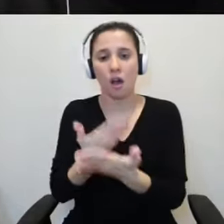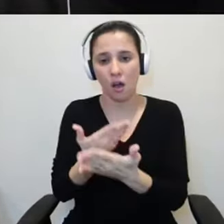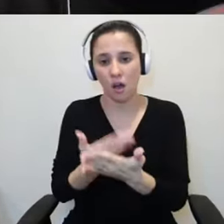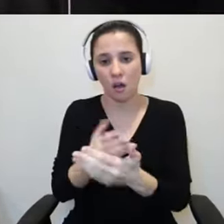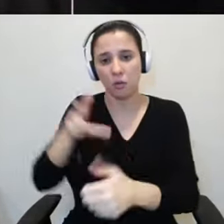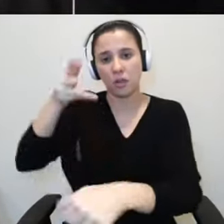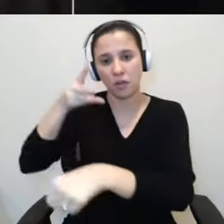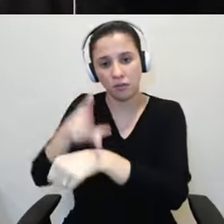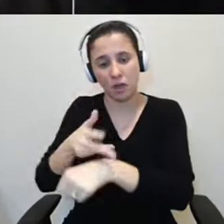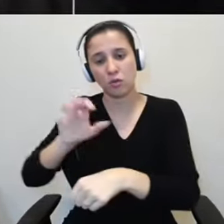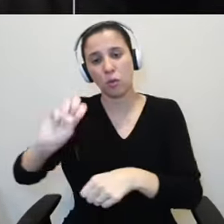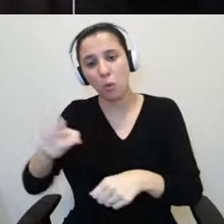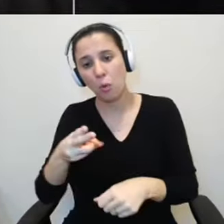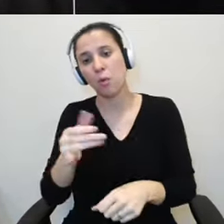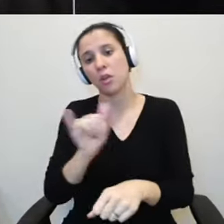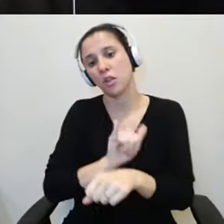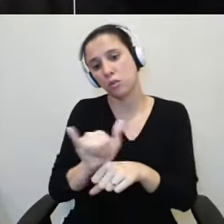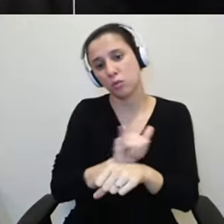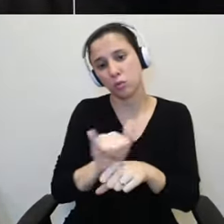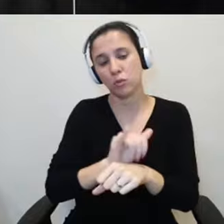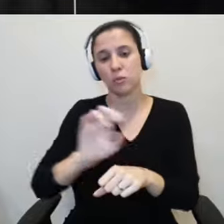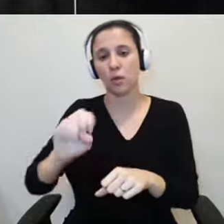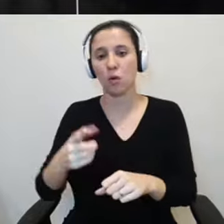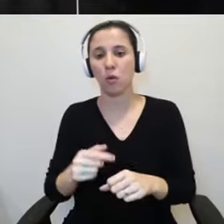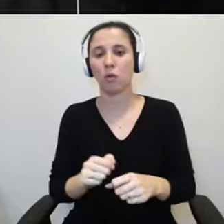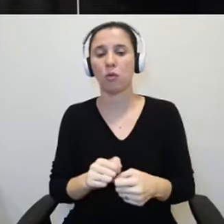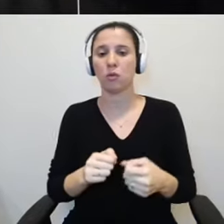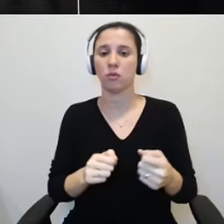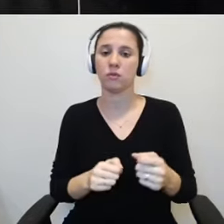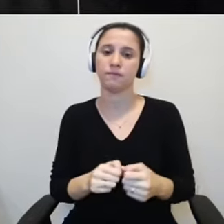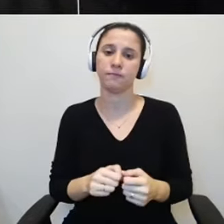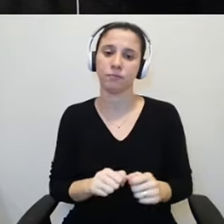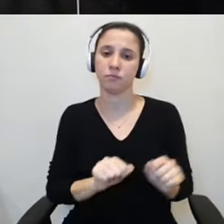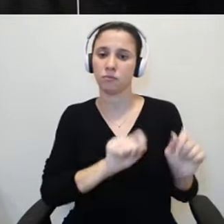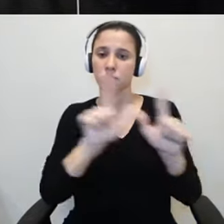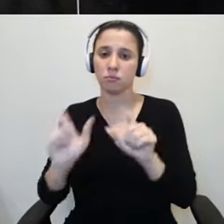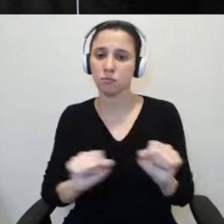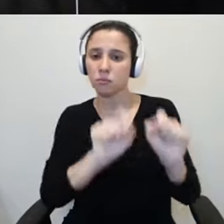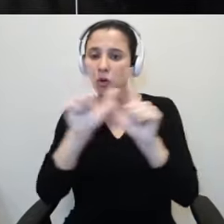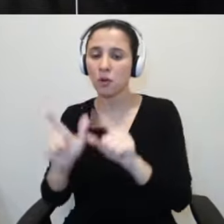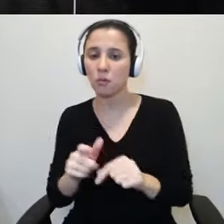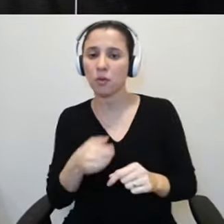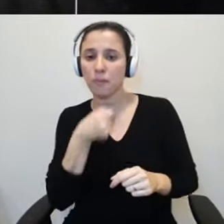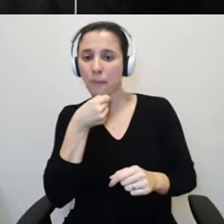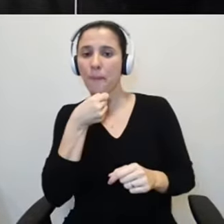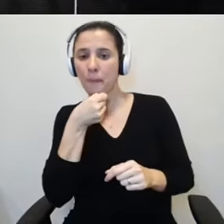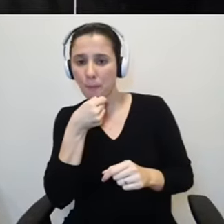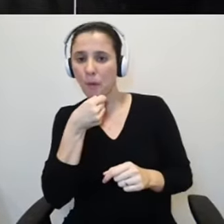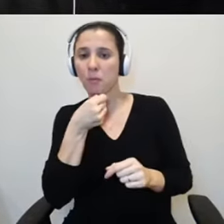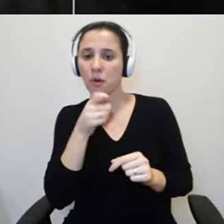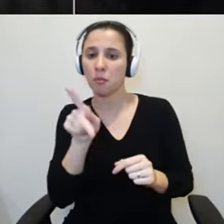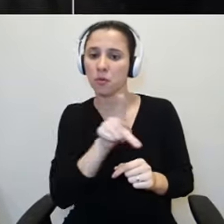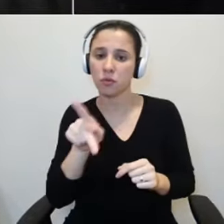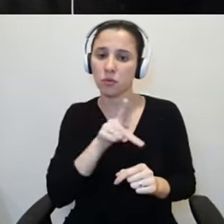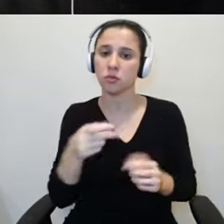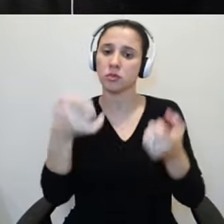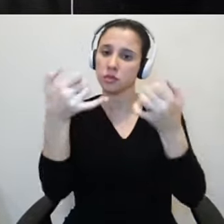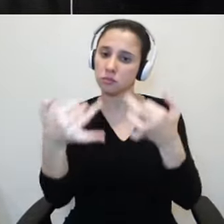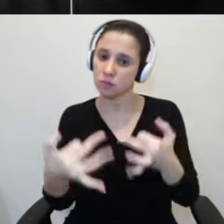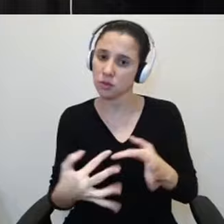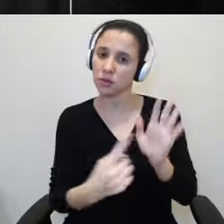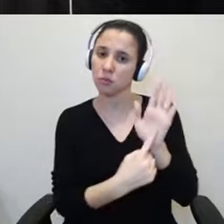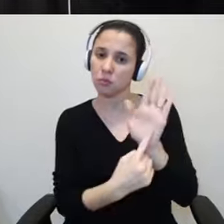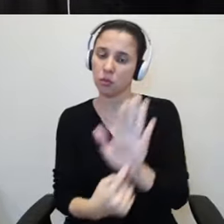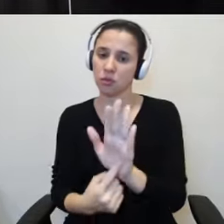e que os professores vão estar apresentando para vocês. Existe a possibilidade de refazer o terceiro ano se o aluno se